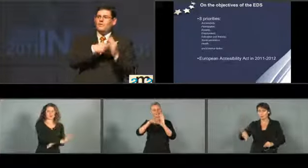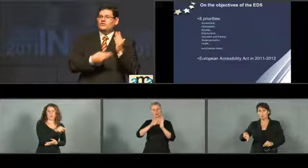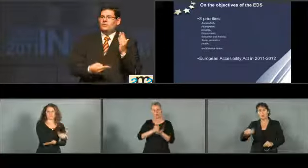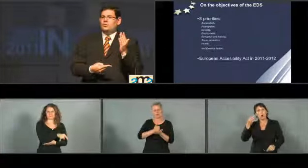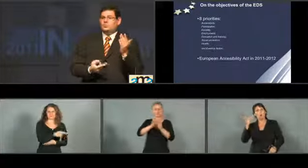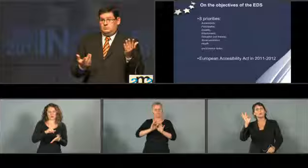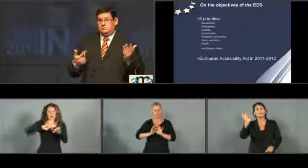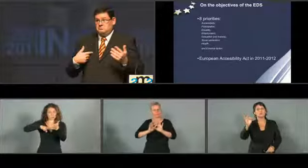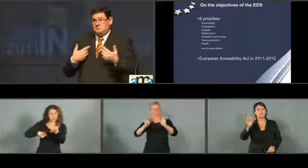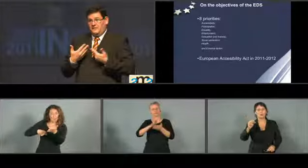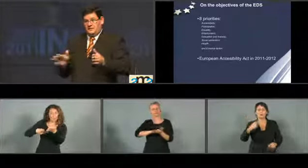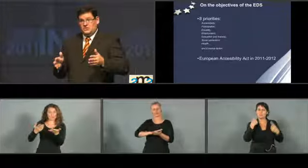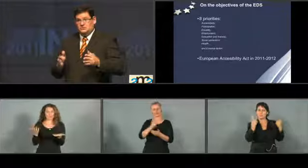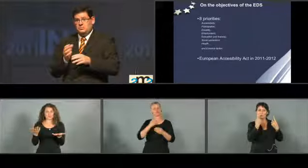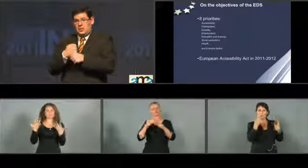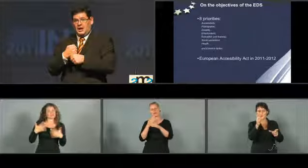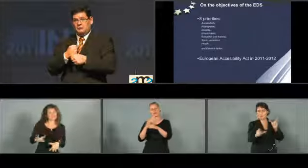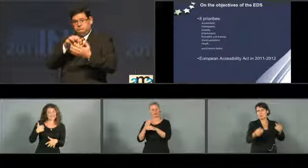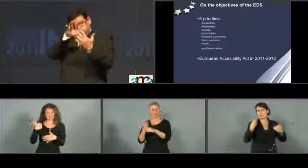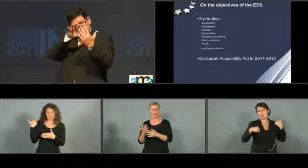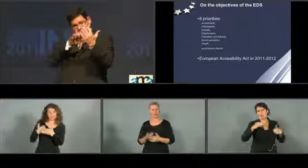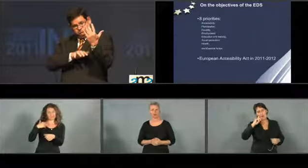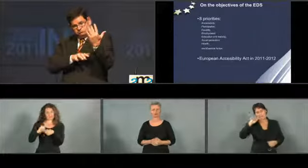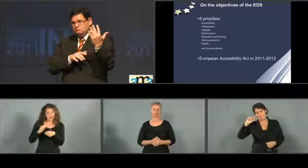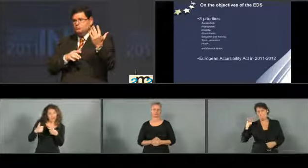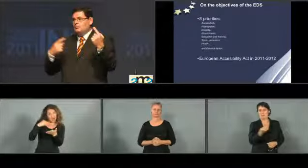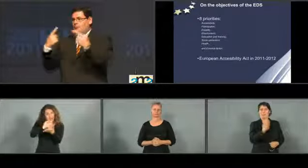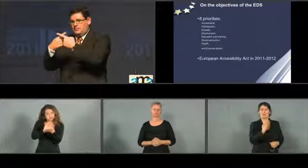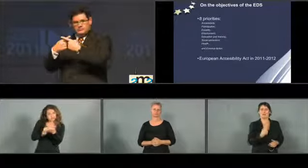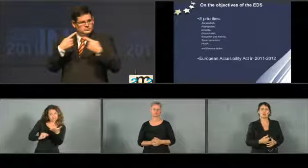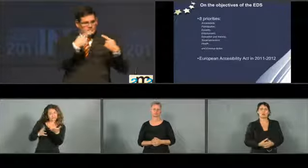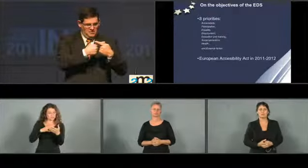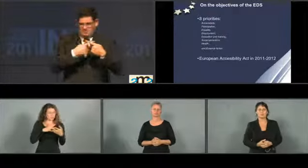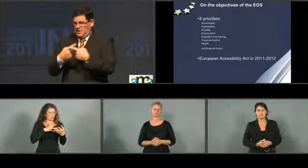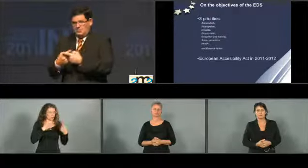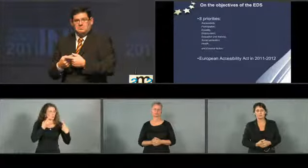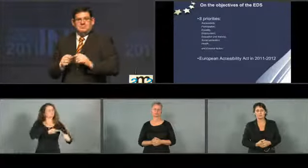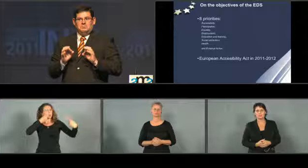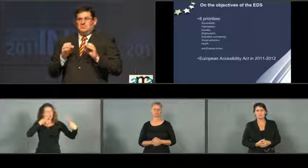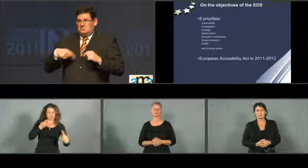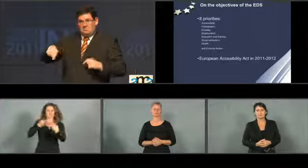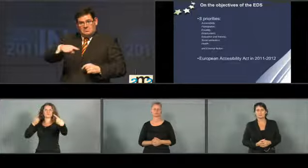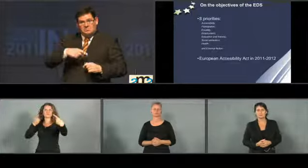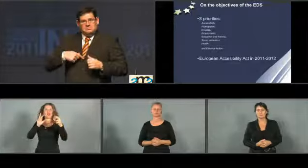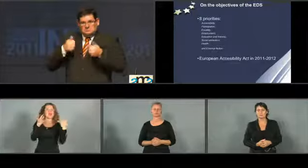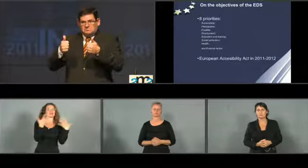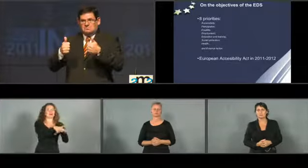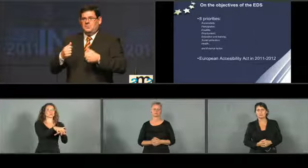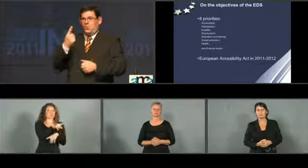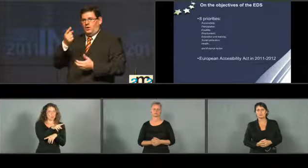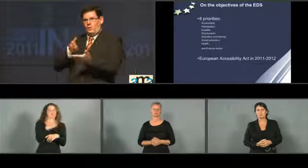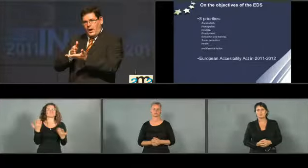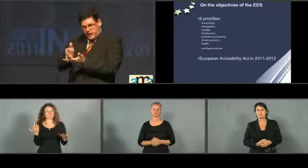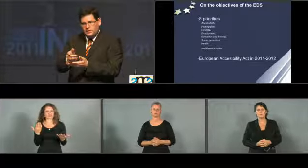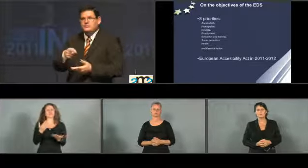est en faute avec les droits des pays, les écrits des pays. Parfois, ça